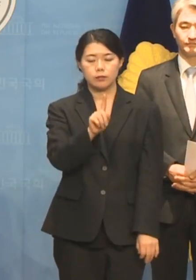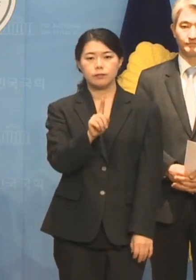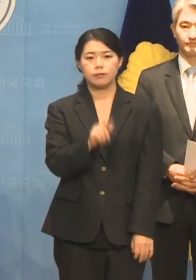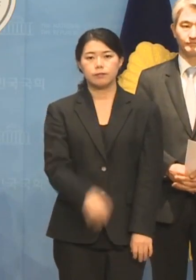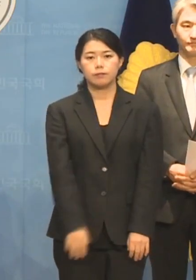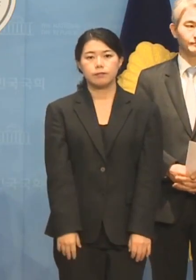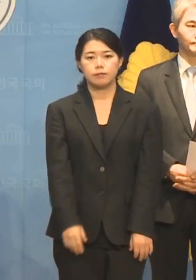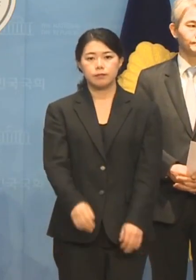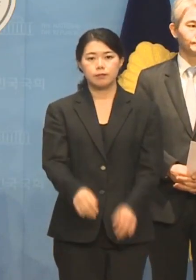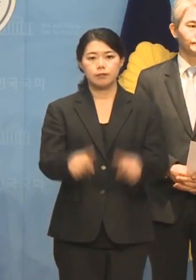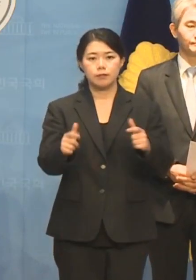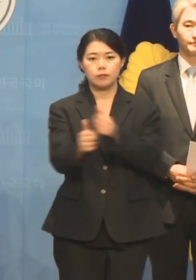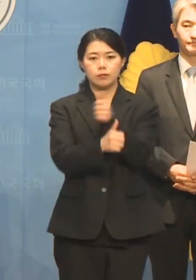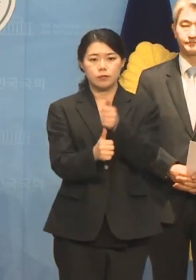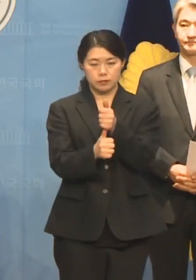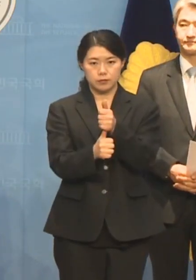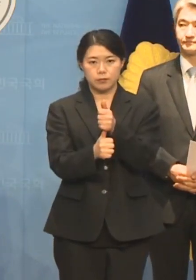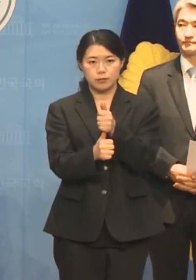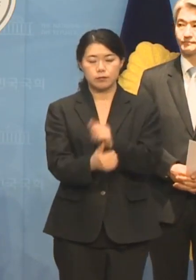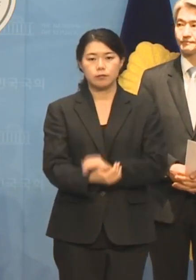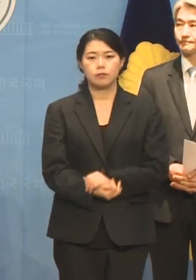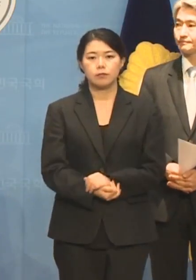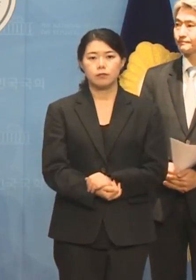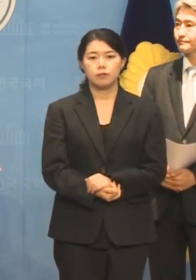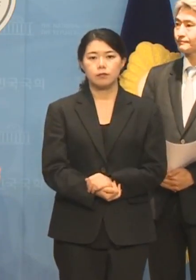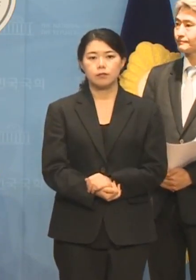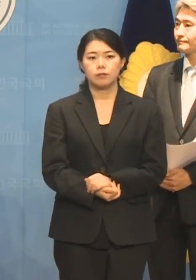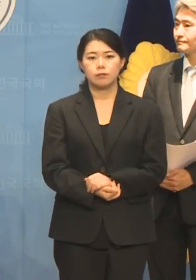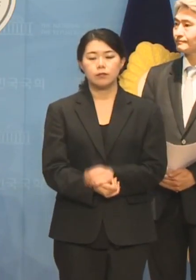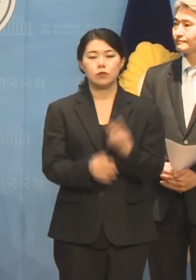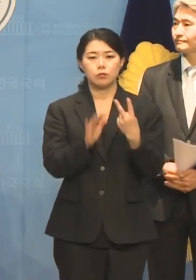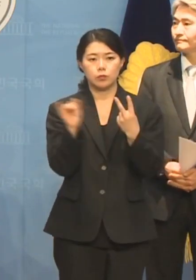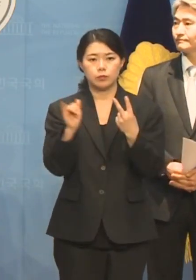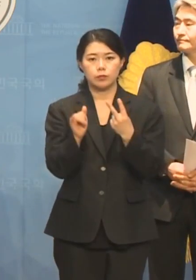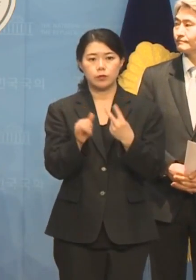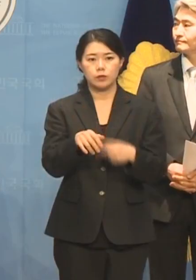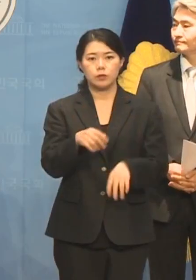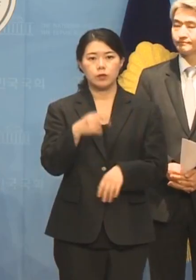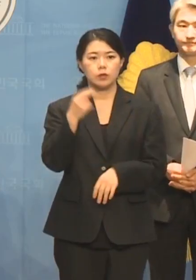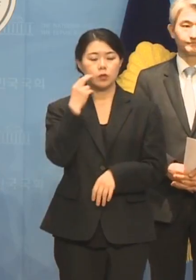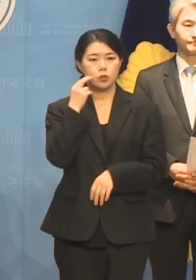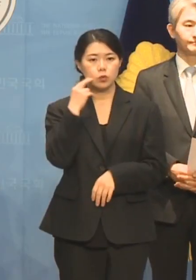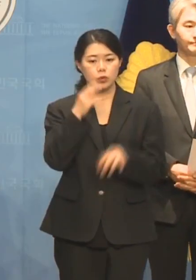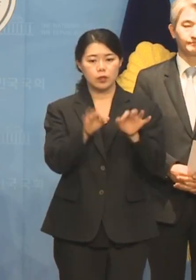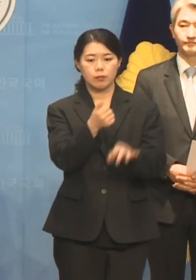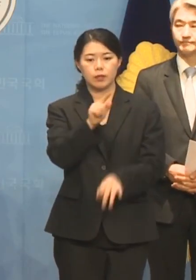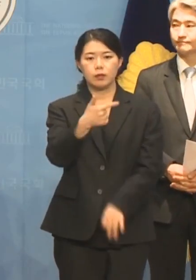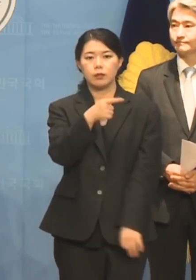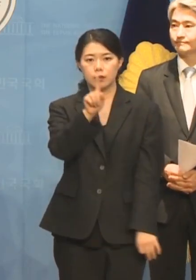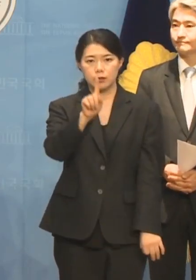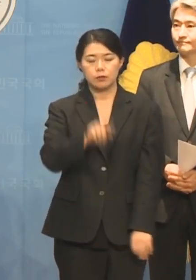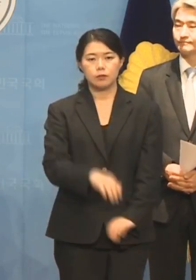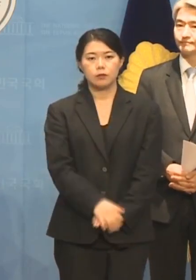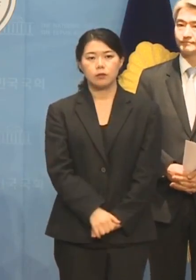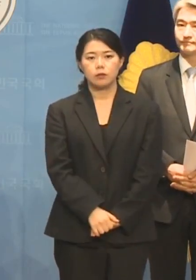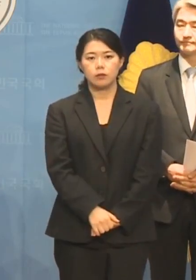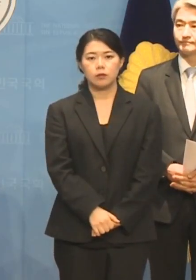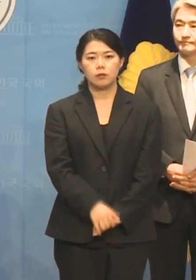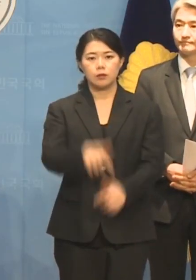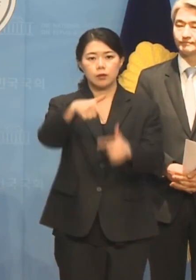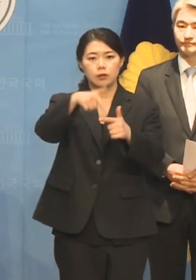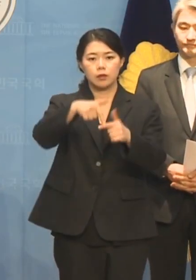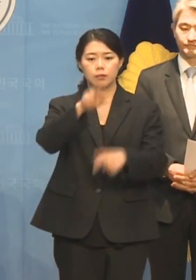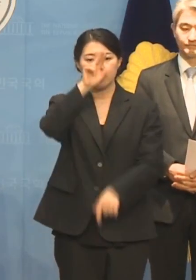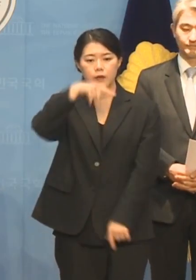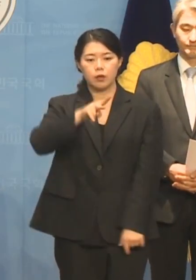오셨습니다. 지역위원장, 더불어민주당 지역위원장 두 분입니다. 서초갑 김한나 위원장님 오셨습니다. 강남의